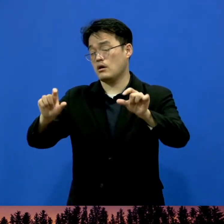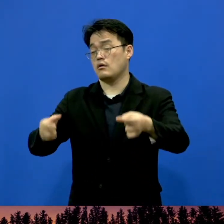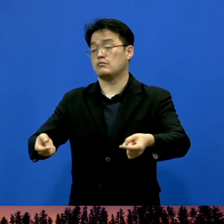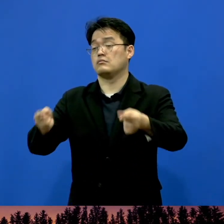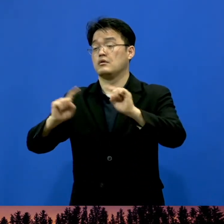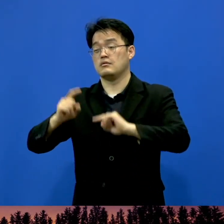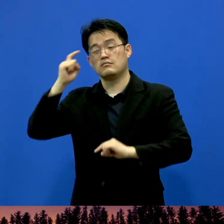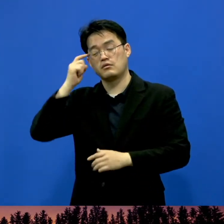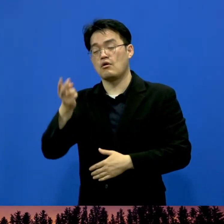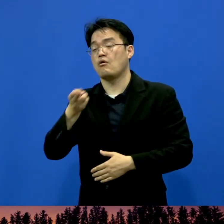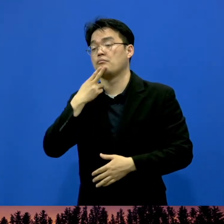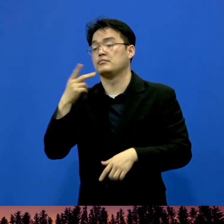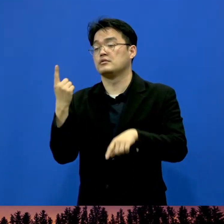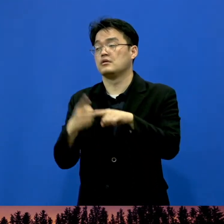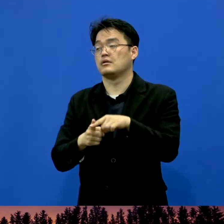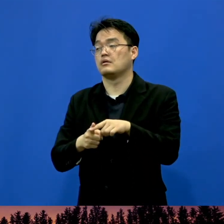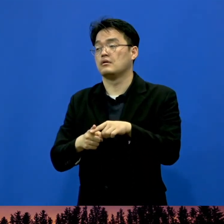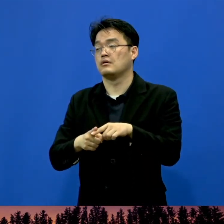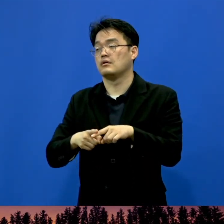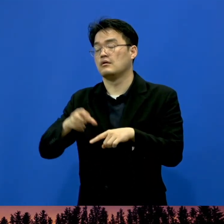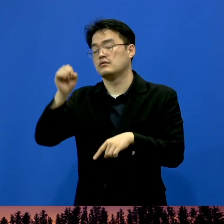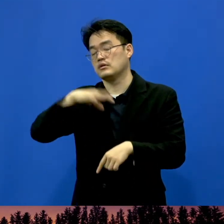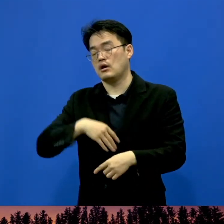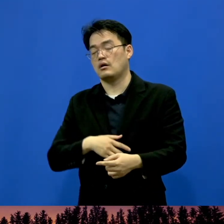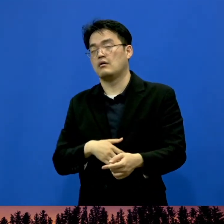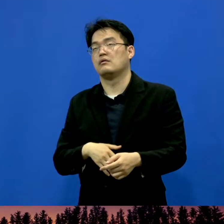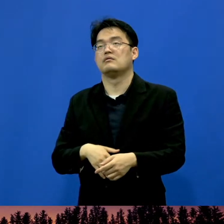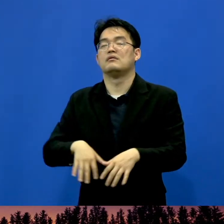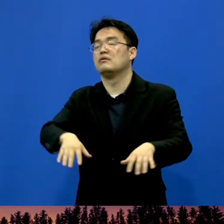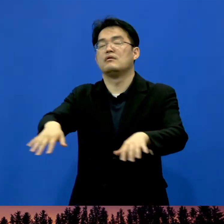없었는데 여기 앉아 계신 분 계세요? 목련병이에요, 그건.